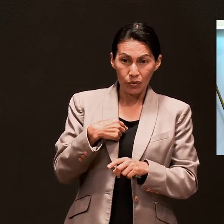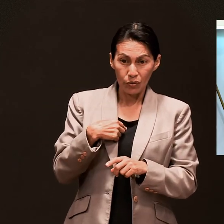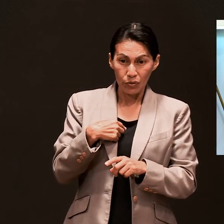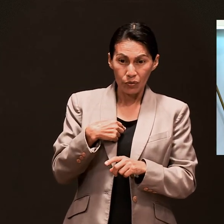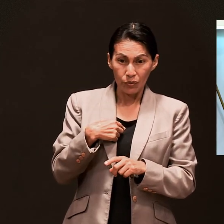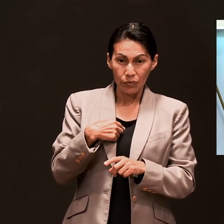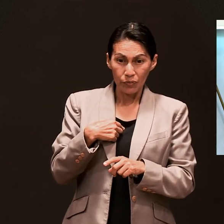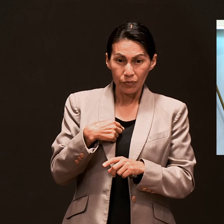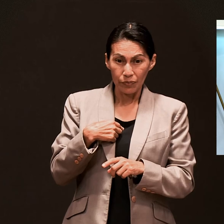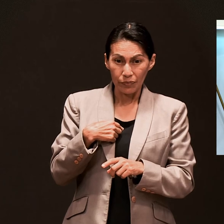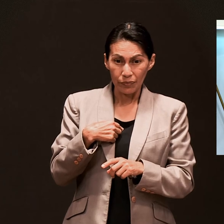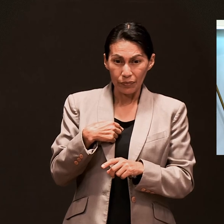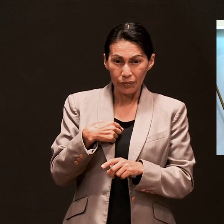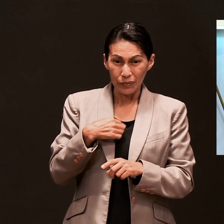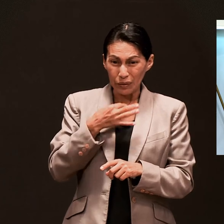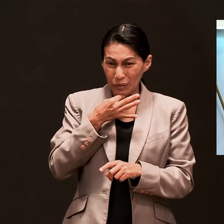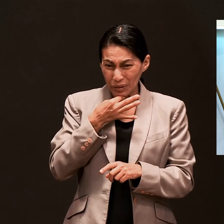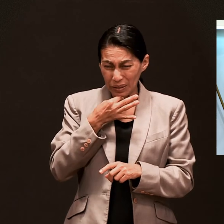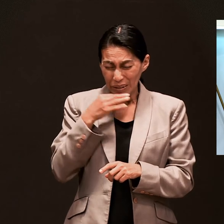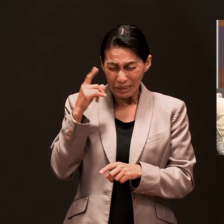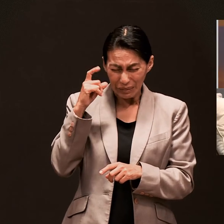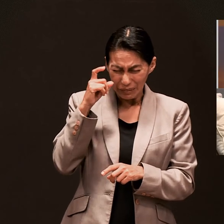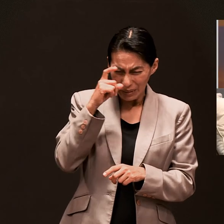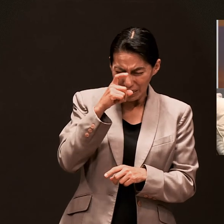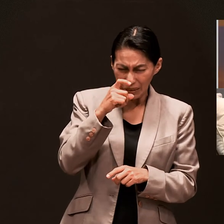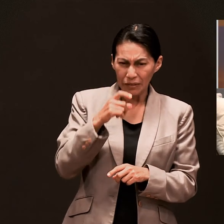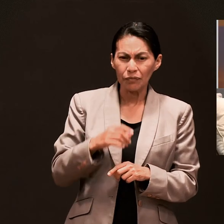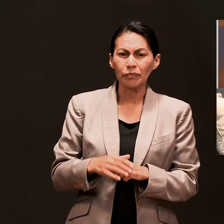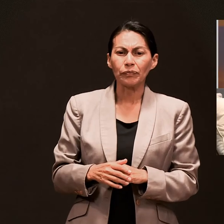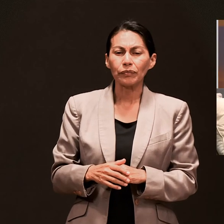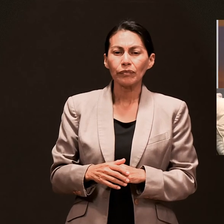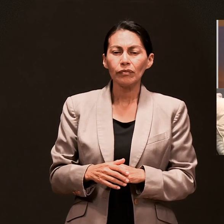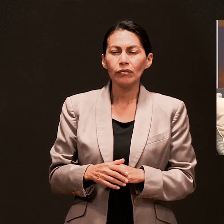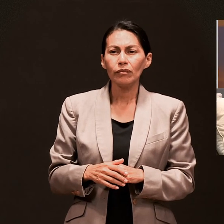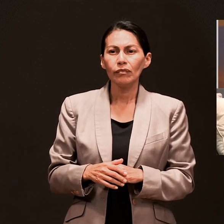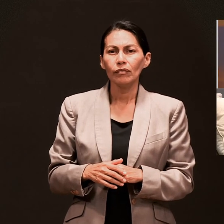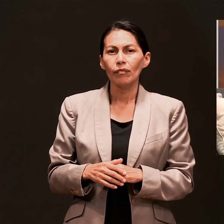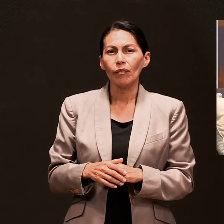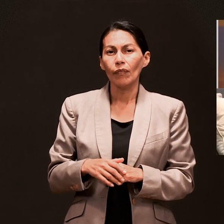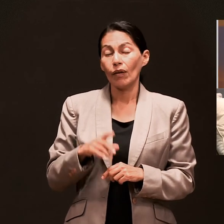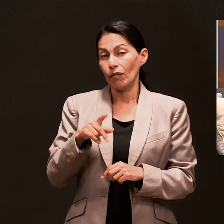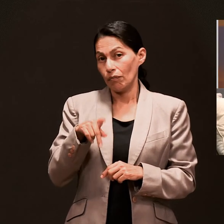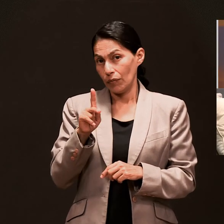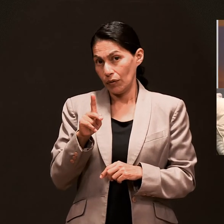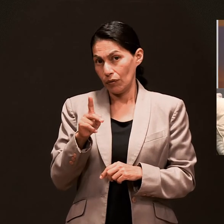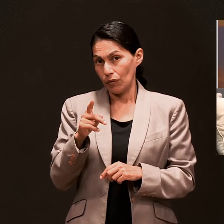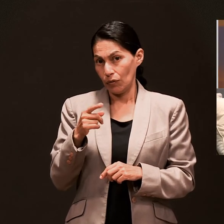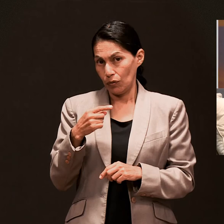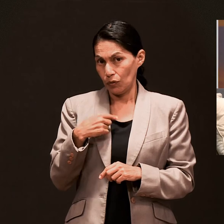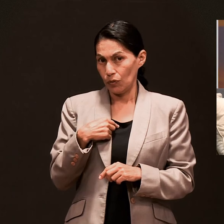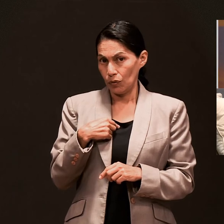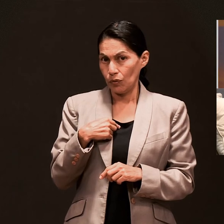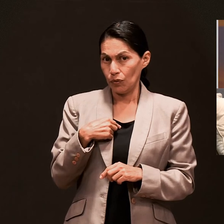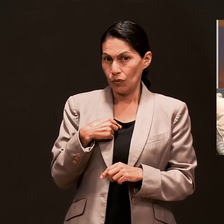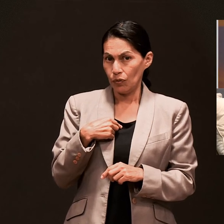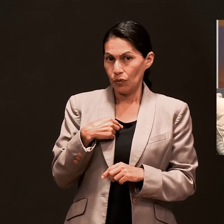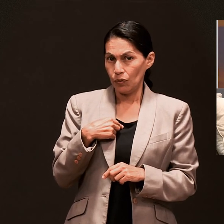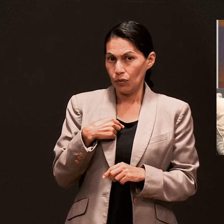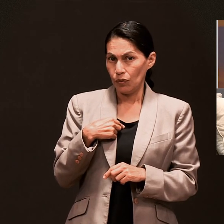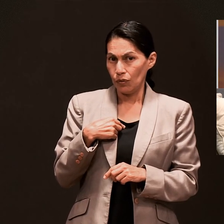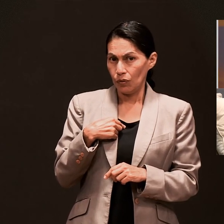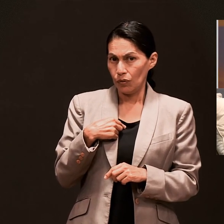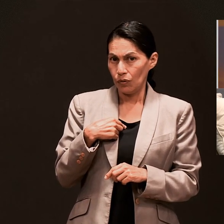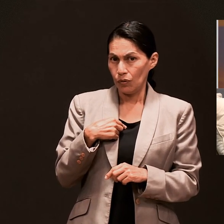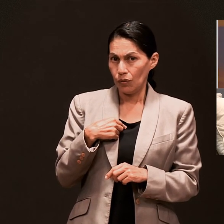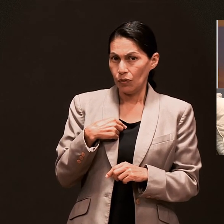Dios Estaba conmigo pero yo estaba pasando por un momento bastante difícil y y pero sin